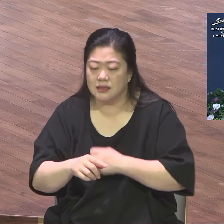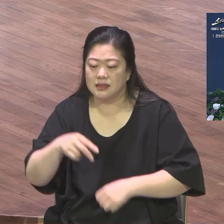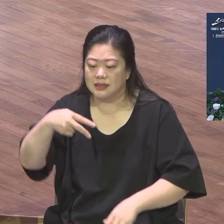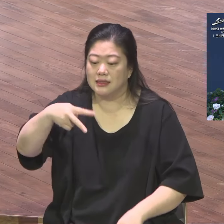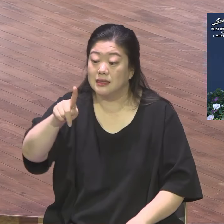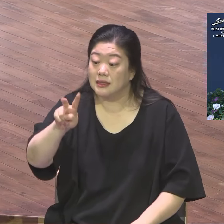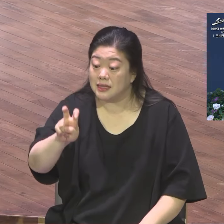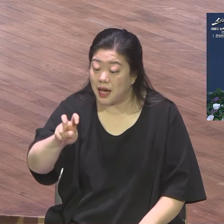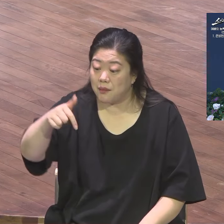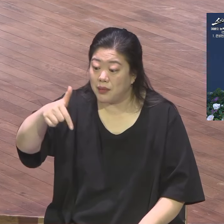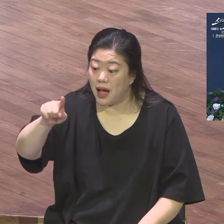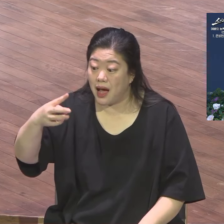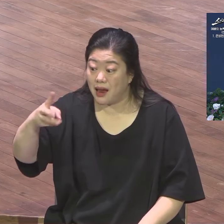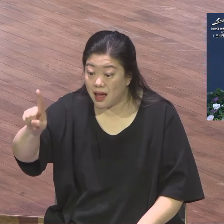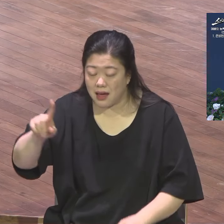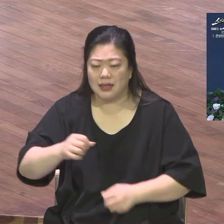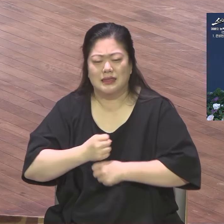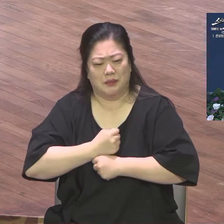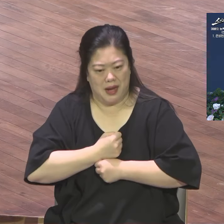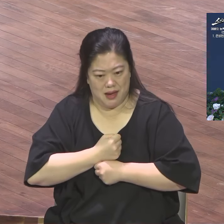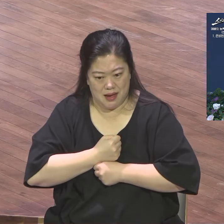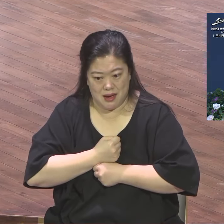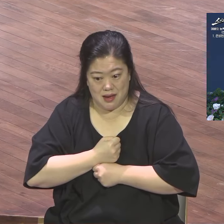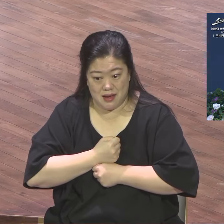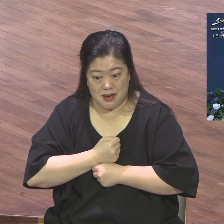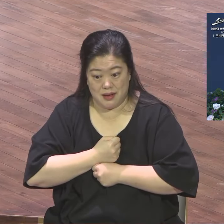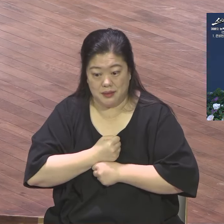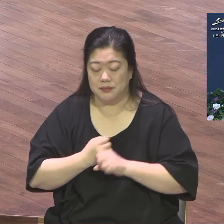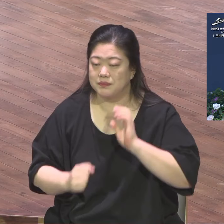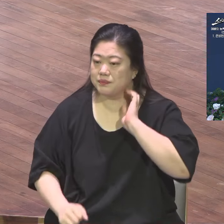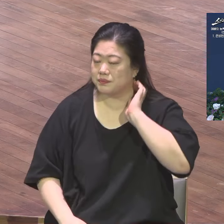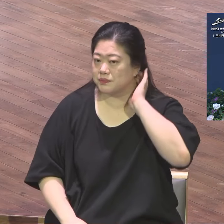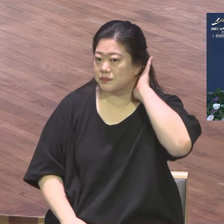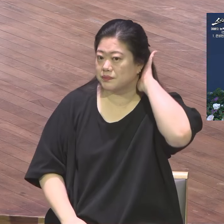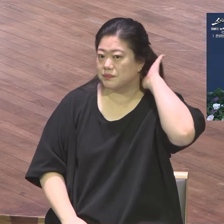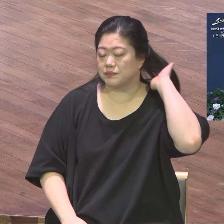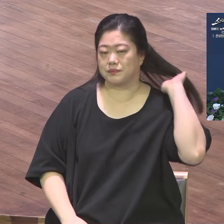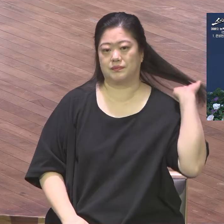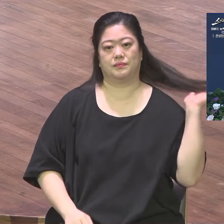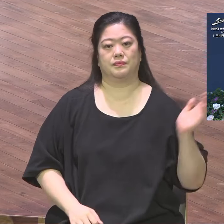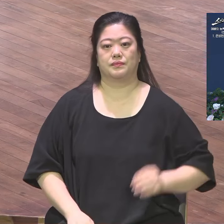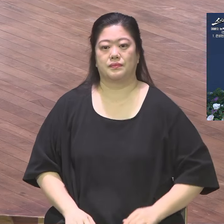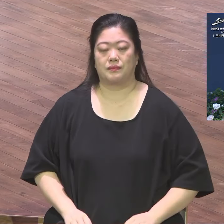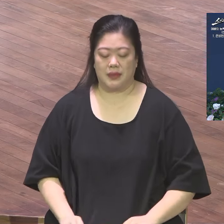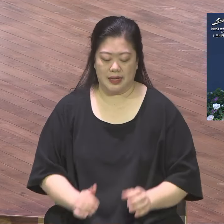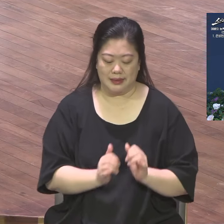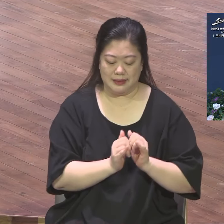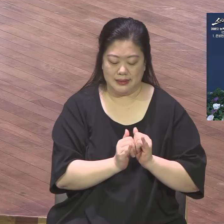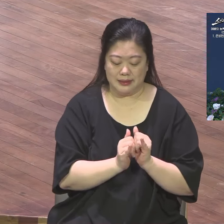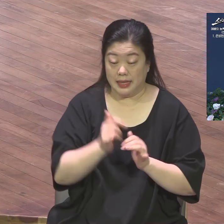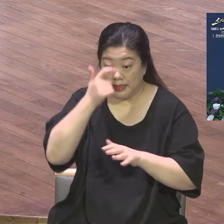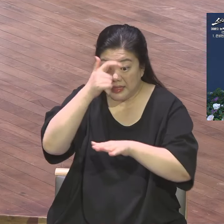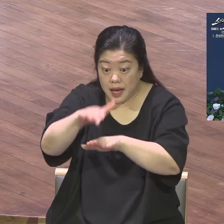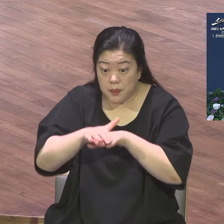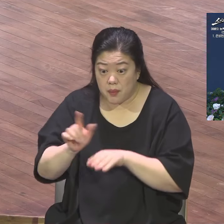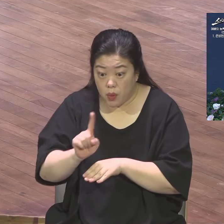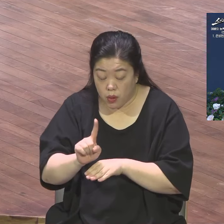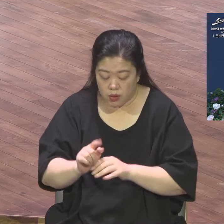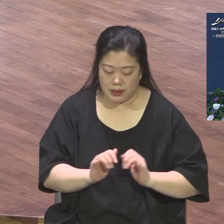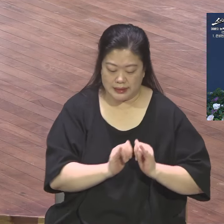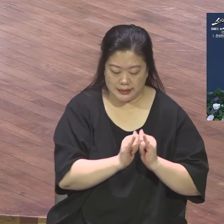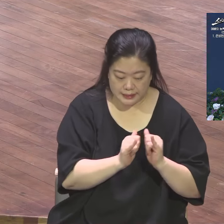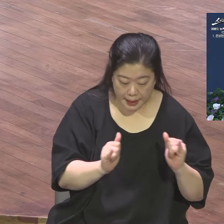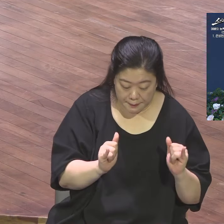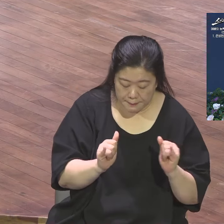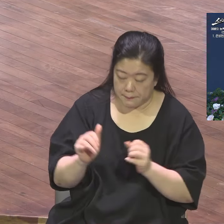행하라. 예배는요 인간이 하나님 앞에 서는 거예요. 인간이 하나님 앞에 나오는 겁니다.